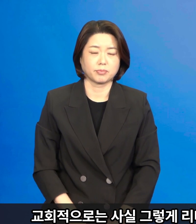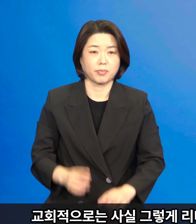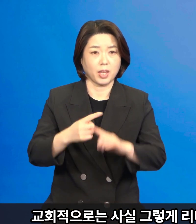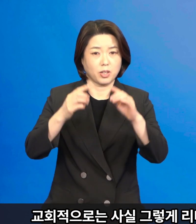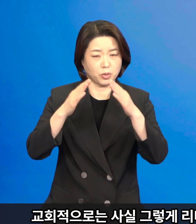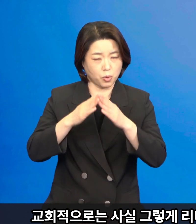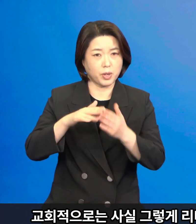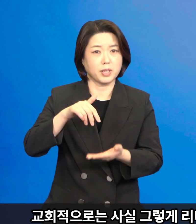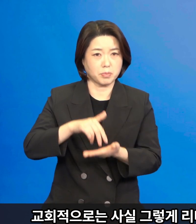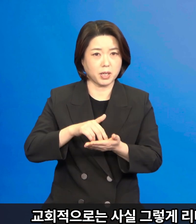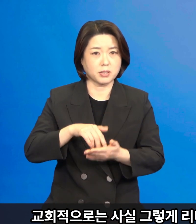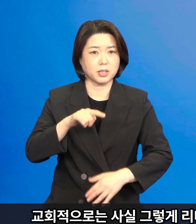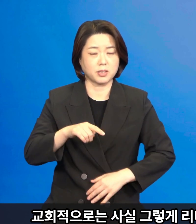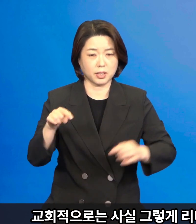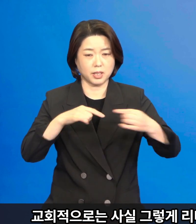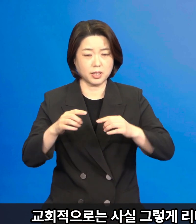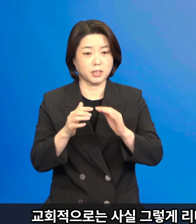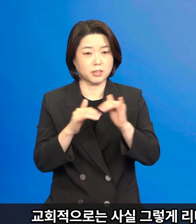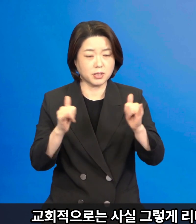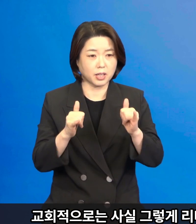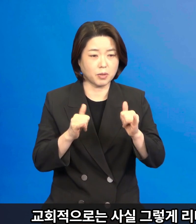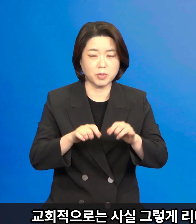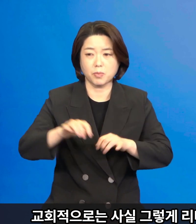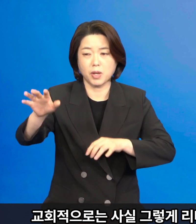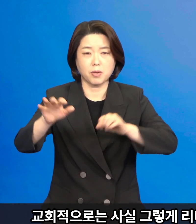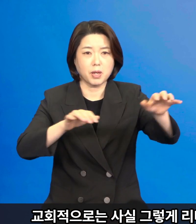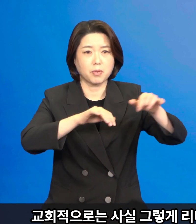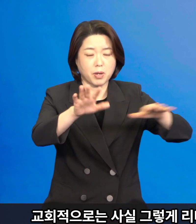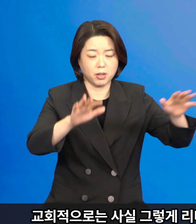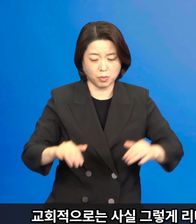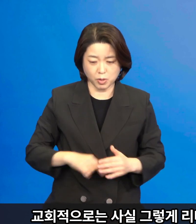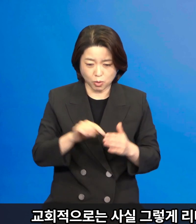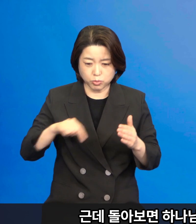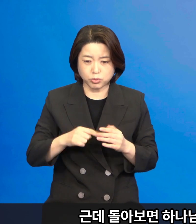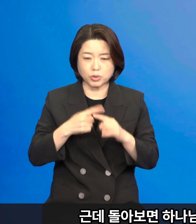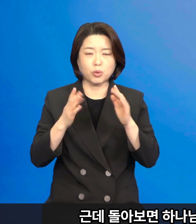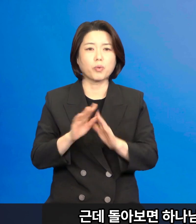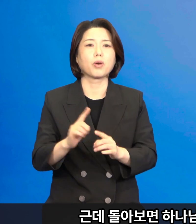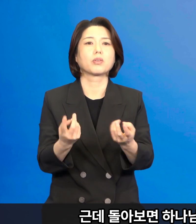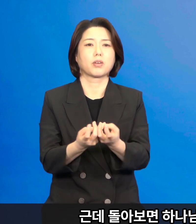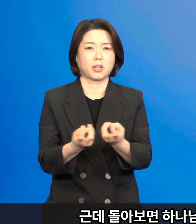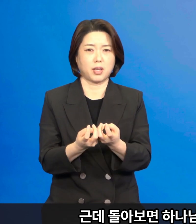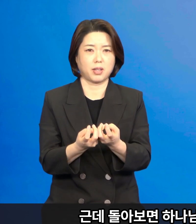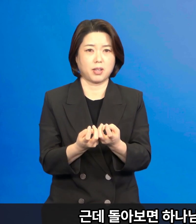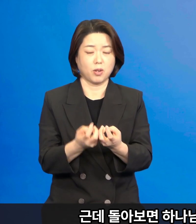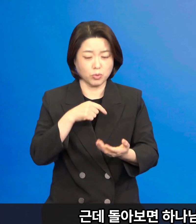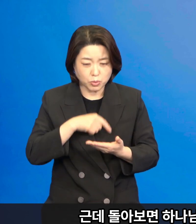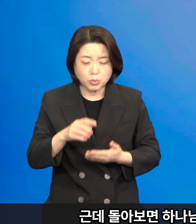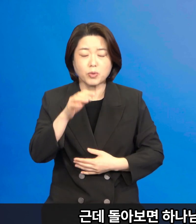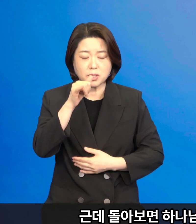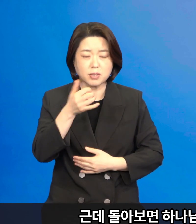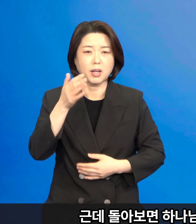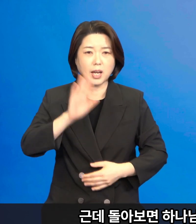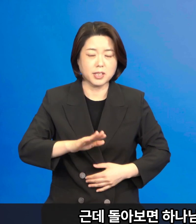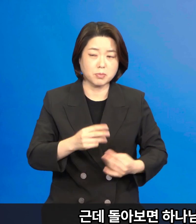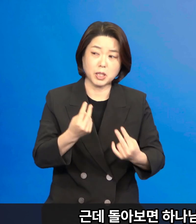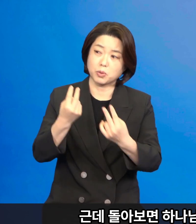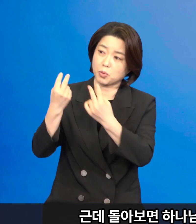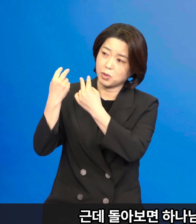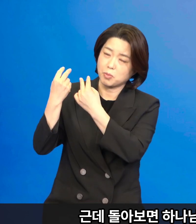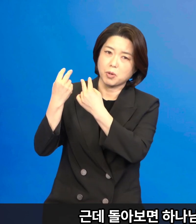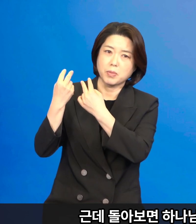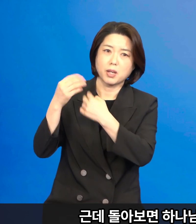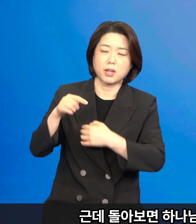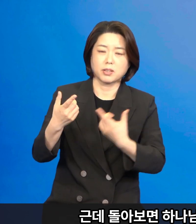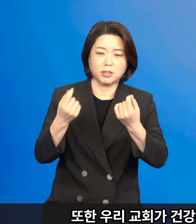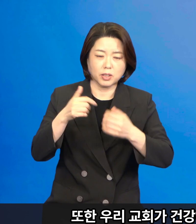교회적으로는 사실 그렇게 리더십들이 빠져나가면 저희도 물론 손해죠. 그런데 돌아보면 하나님께서는 그렇게